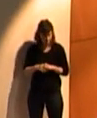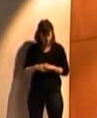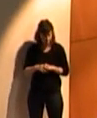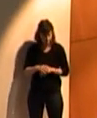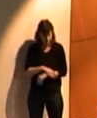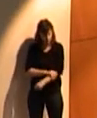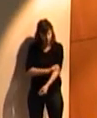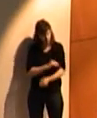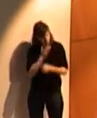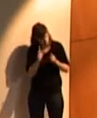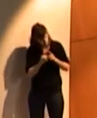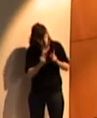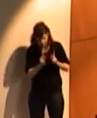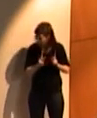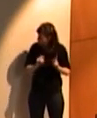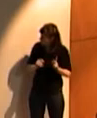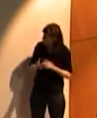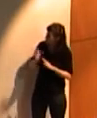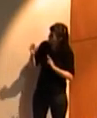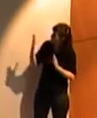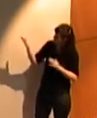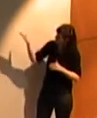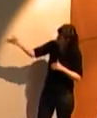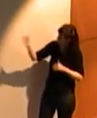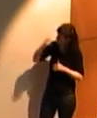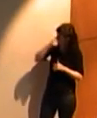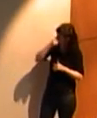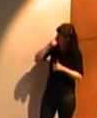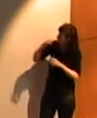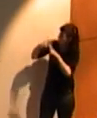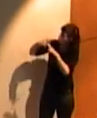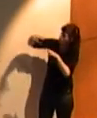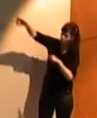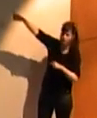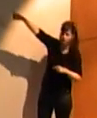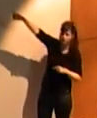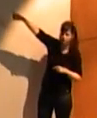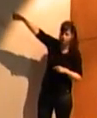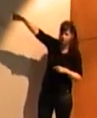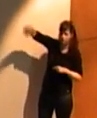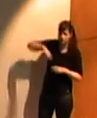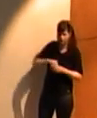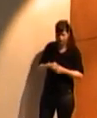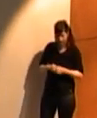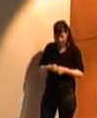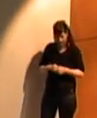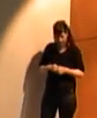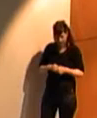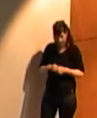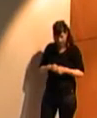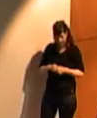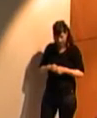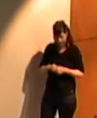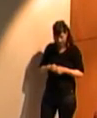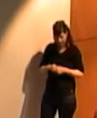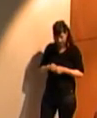Oui, pardon. Alors là, il y a le nom Room Room à Tokyo. Donc là, il s'agit d'une maison qui a été